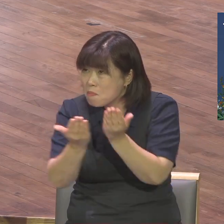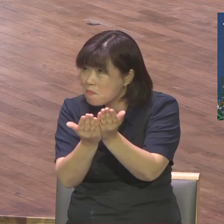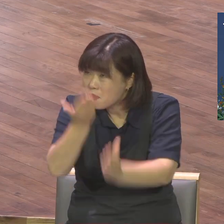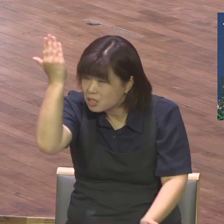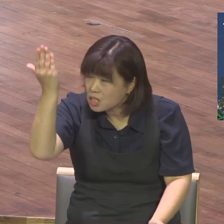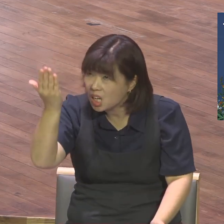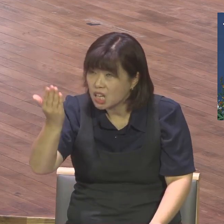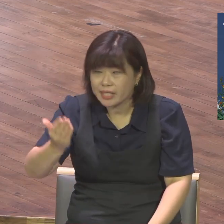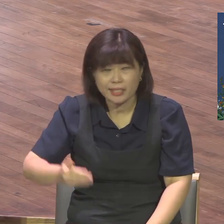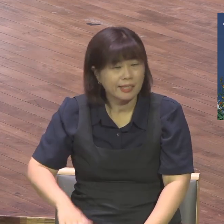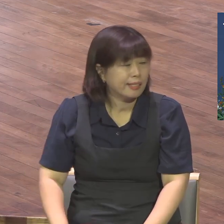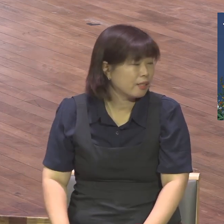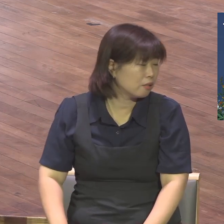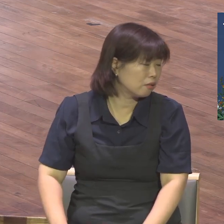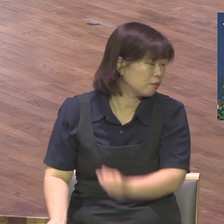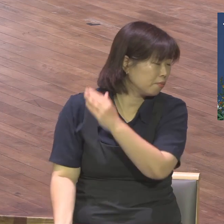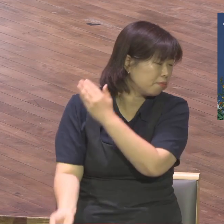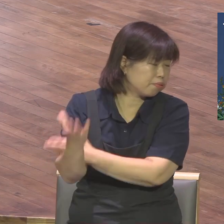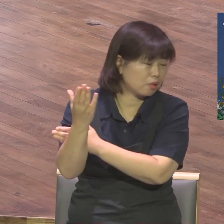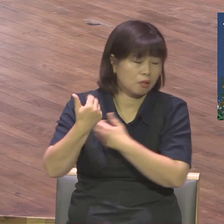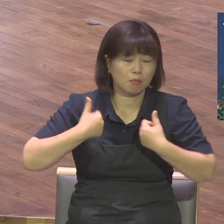그거를 대통령께 바로 알려줘야지.